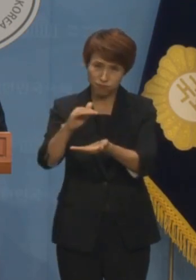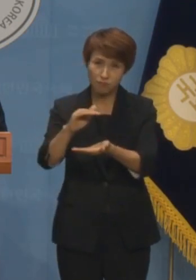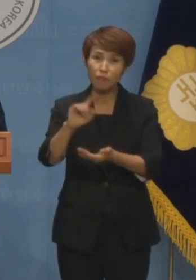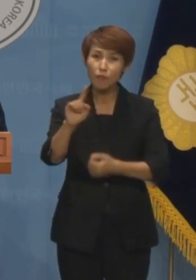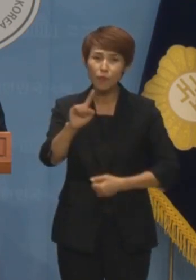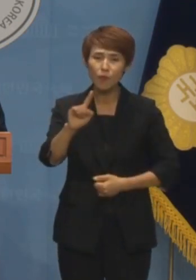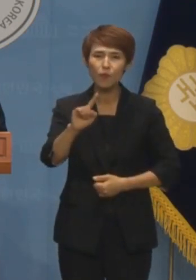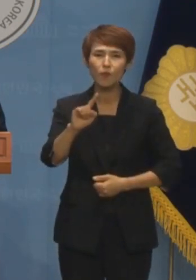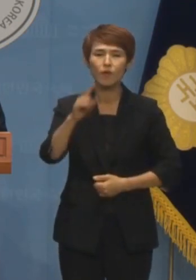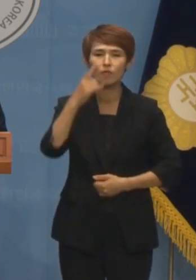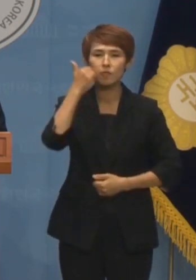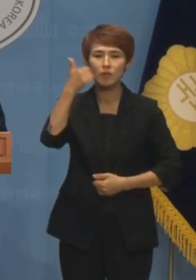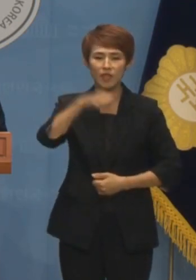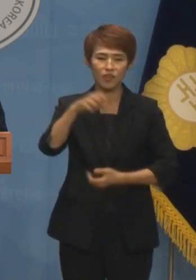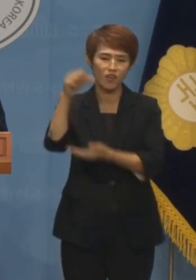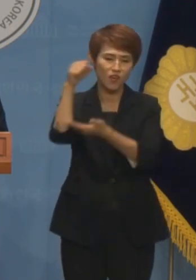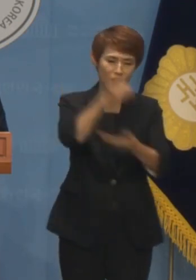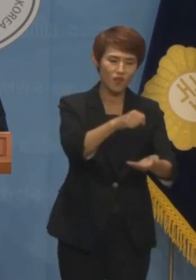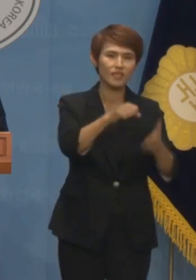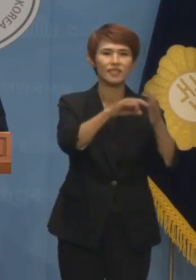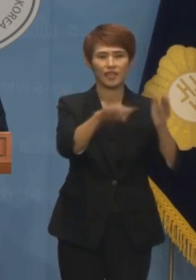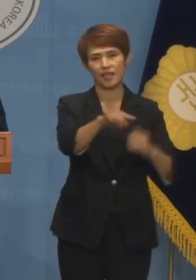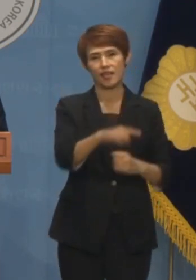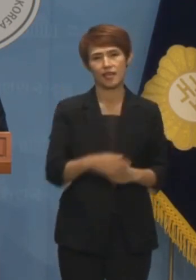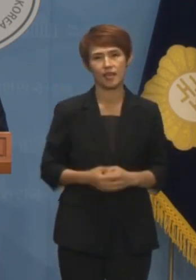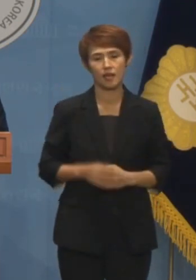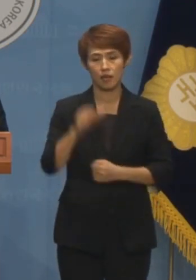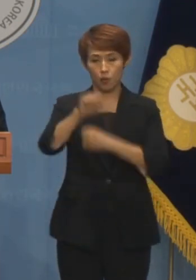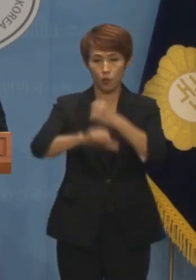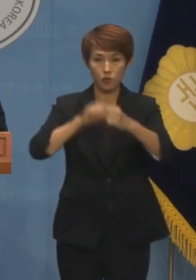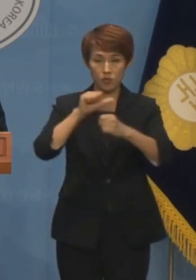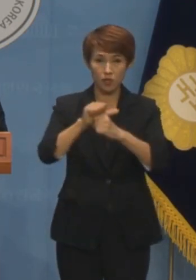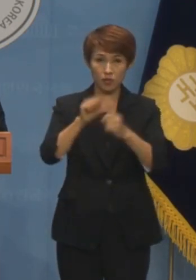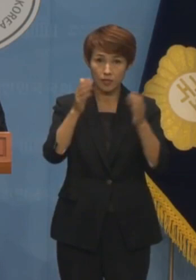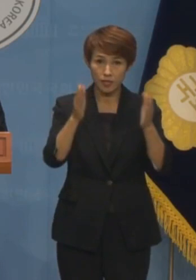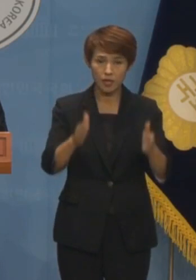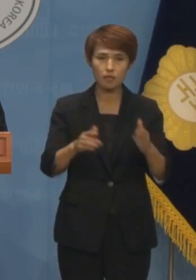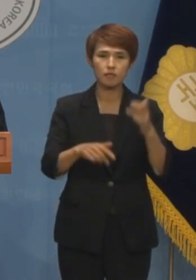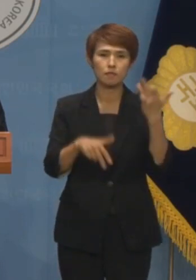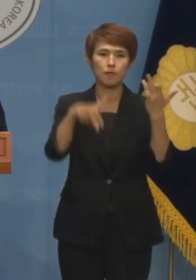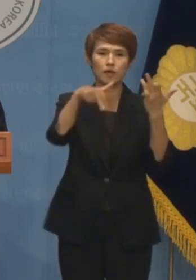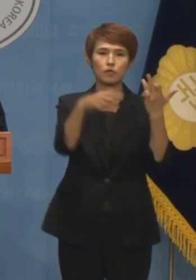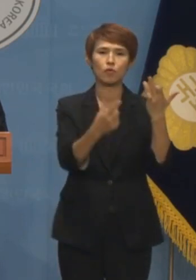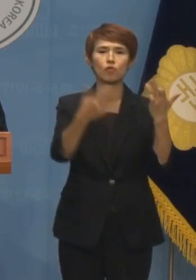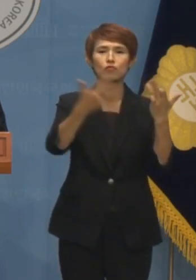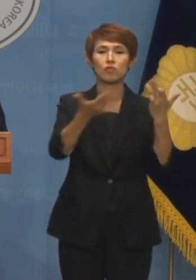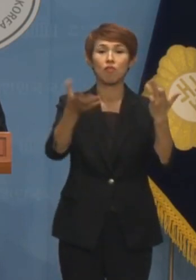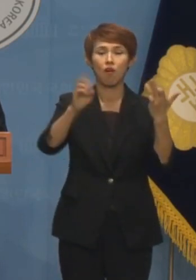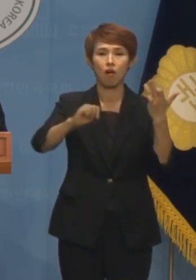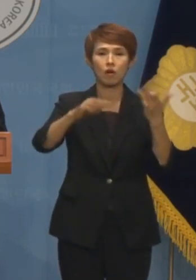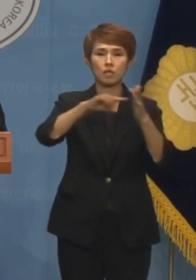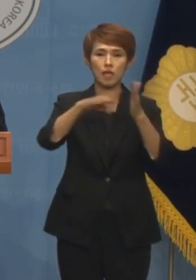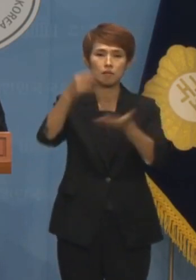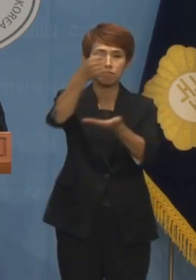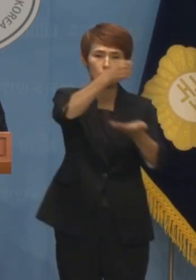세목은 상속세입니다. 향후 5년간 18조 6천억 원이